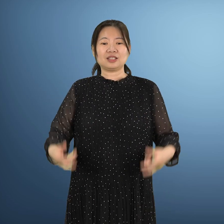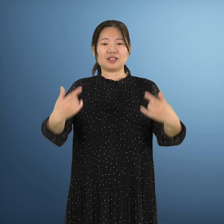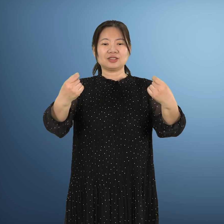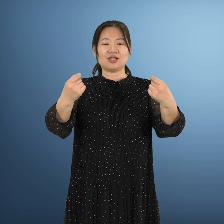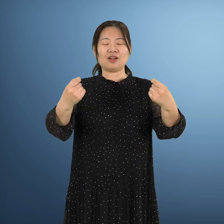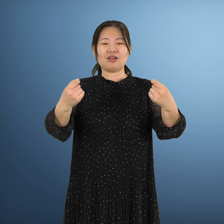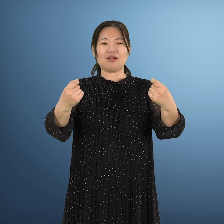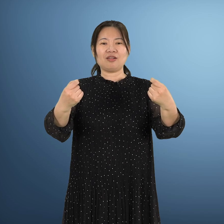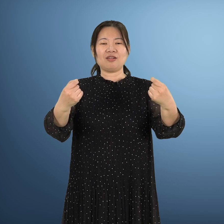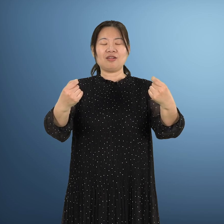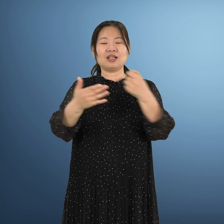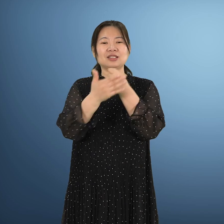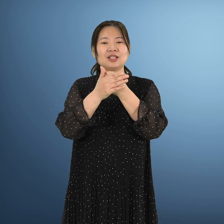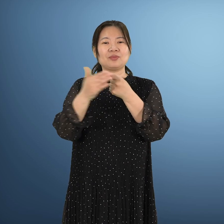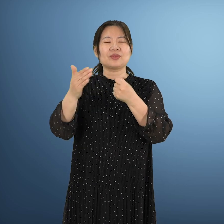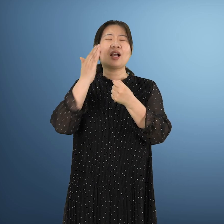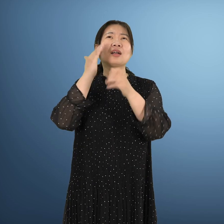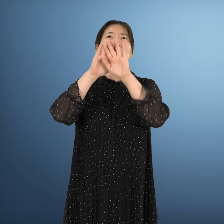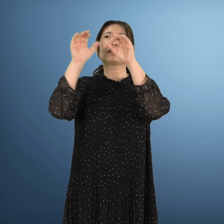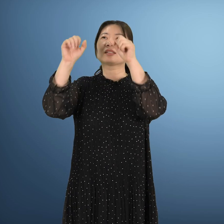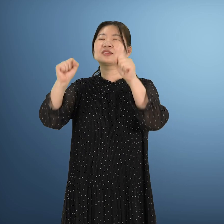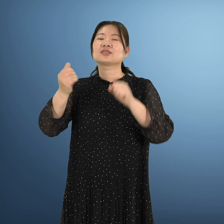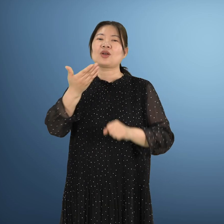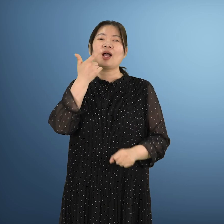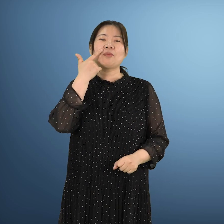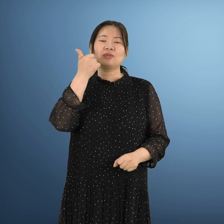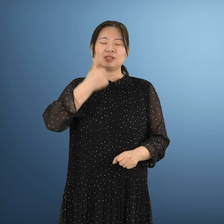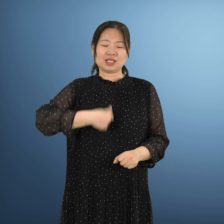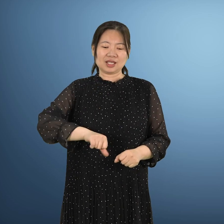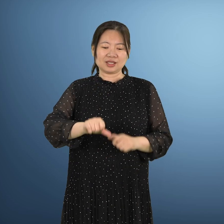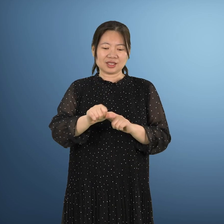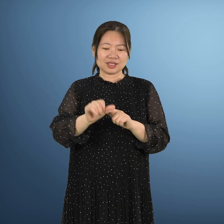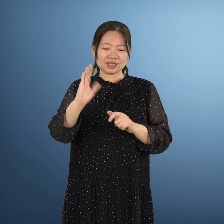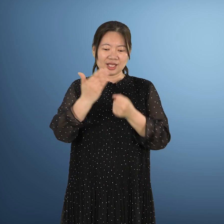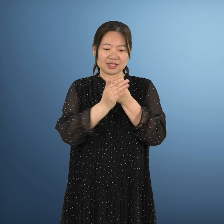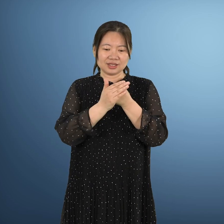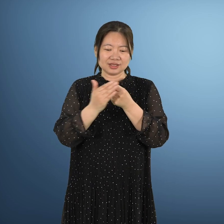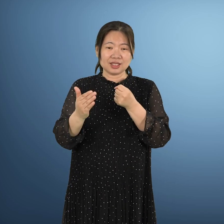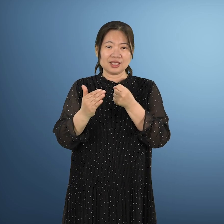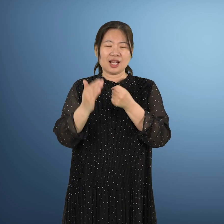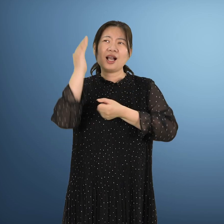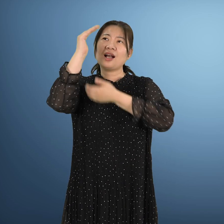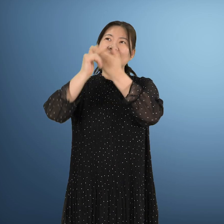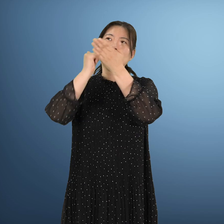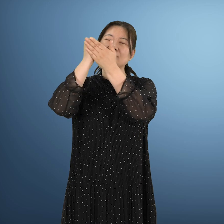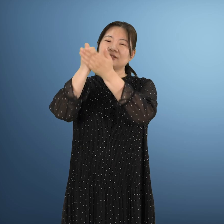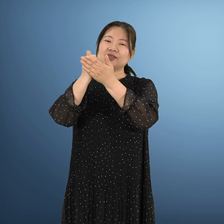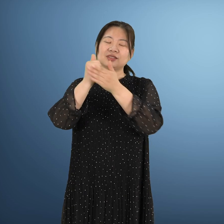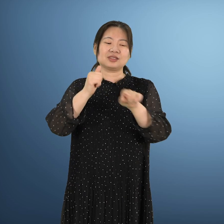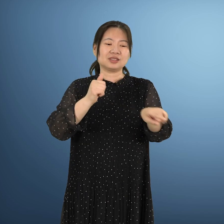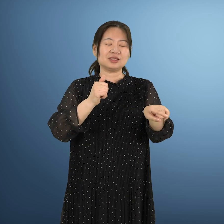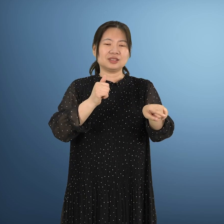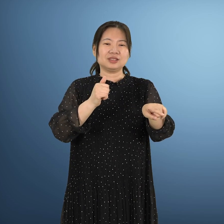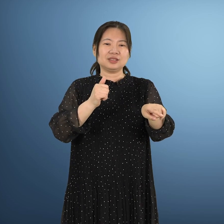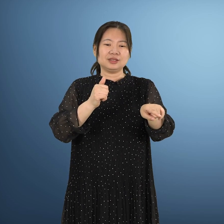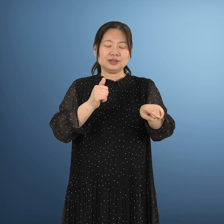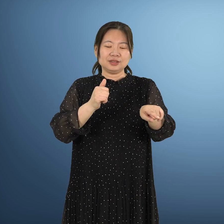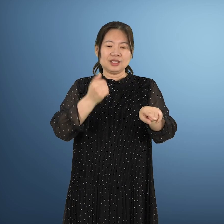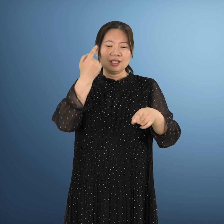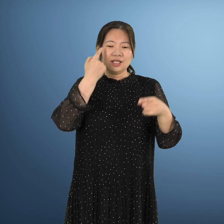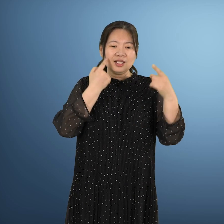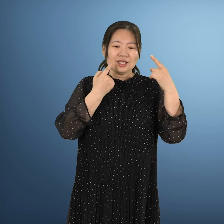이같이 한즉 하늘에 계신 너희 아버지의 아들이 되리니 이는 하나님이 그 해를